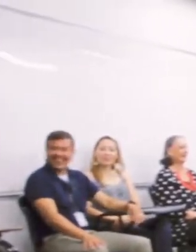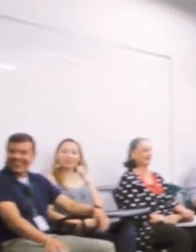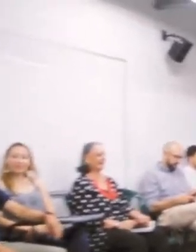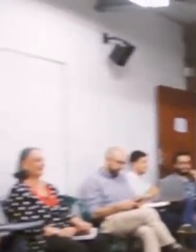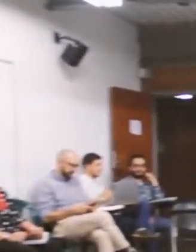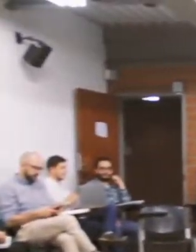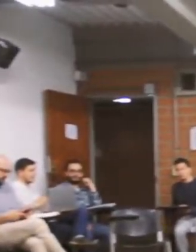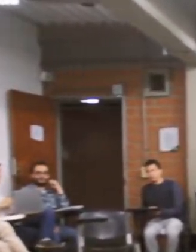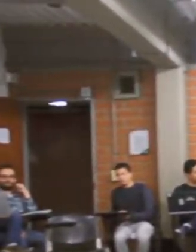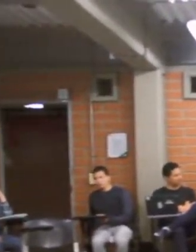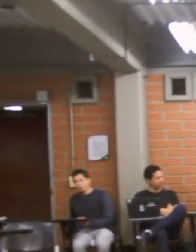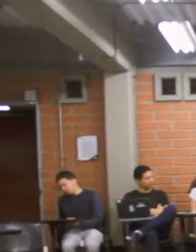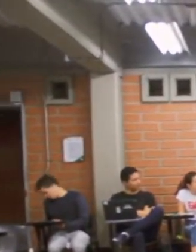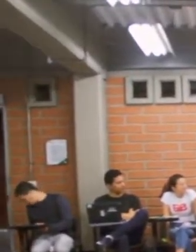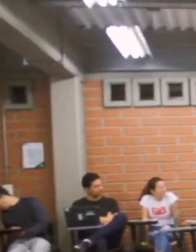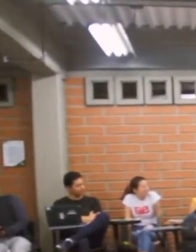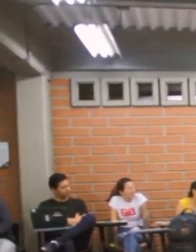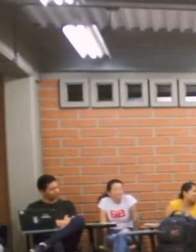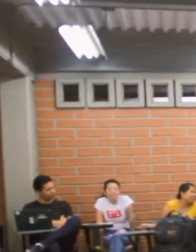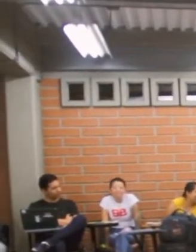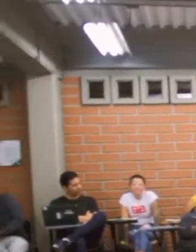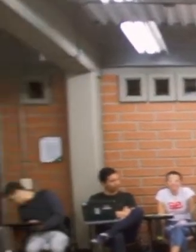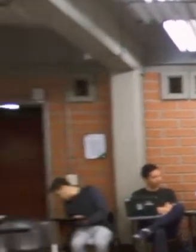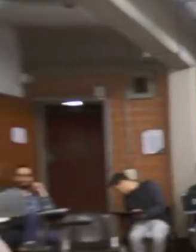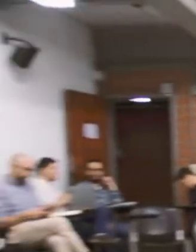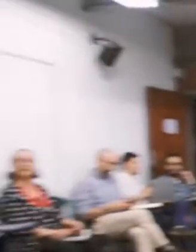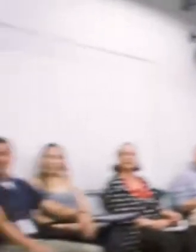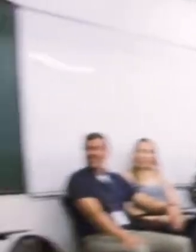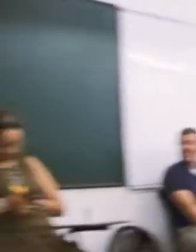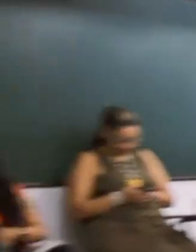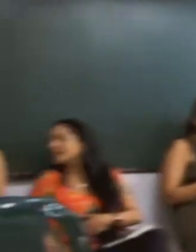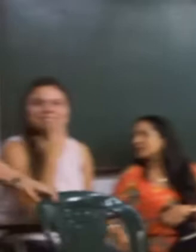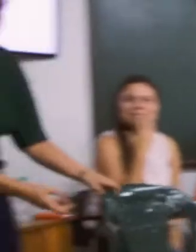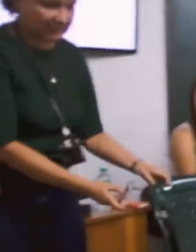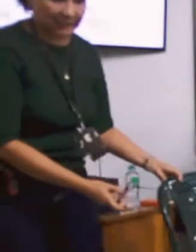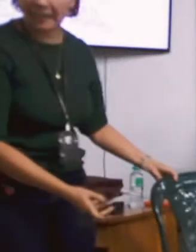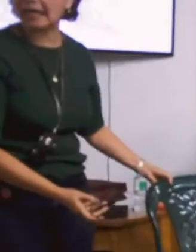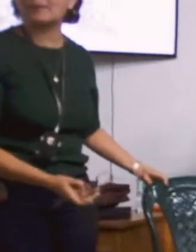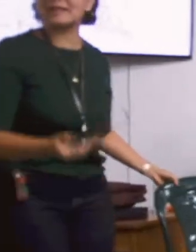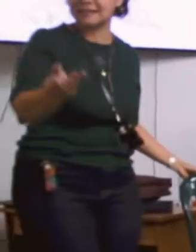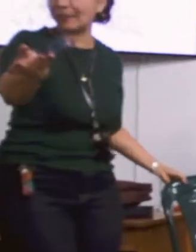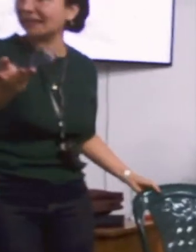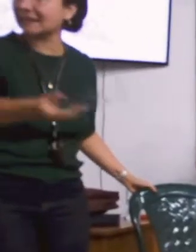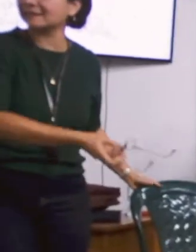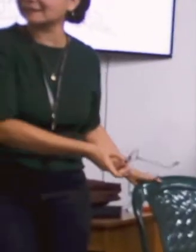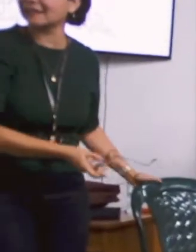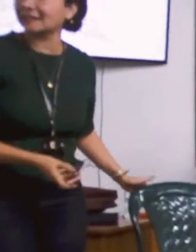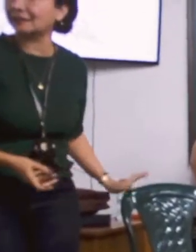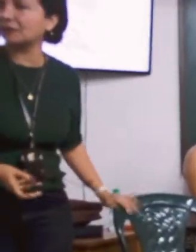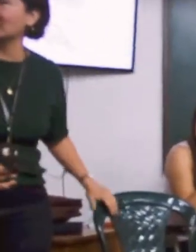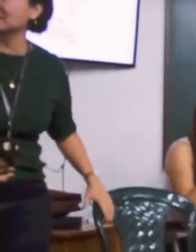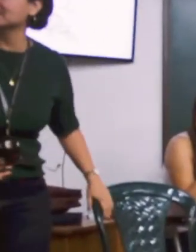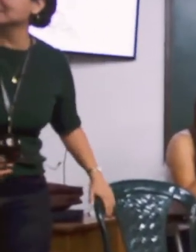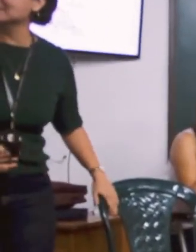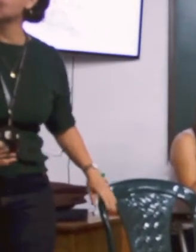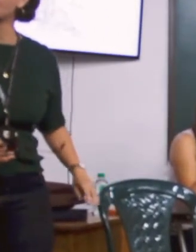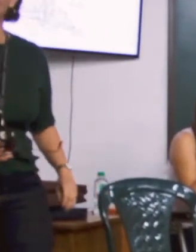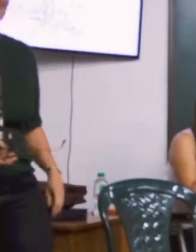para que dijera la lección. Camilo, ¿qué vas a hacer? ¿Quieres acá? Es que te tiene que